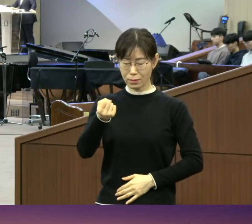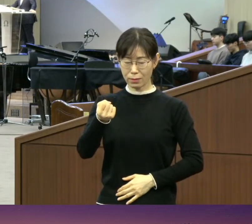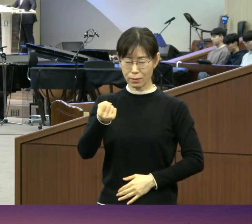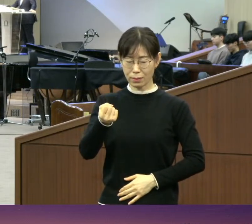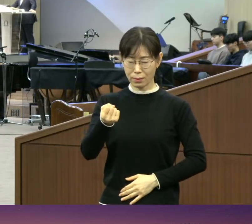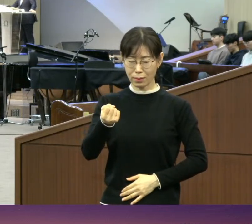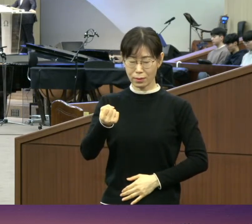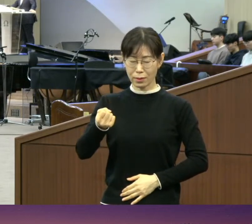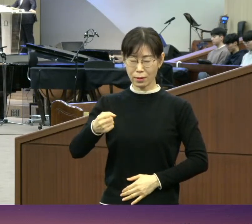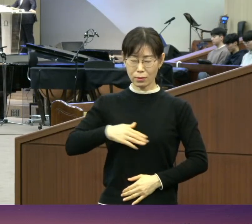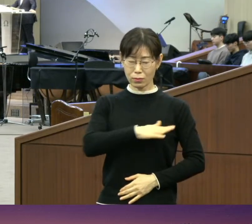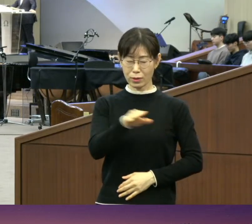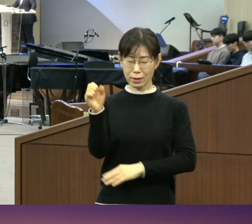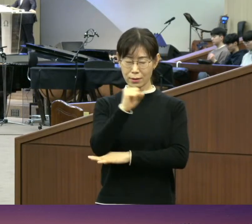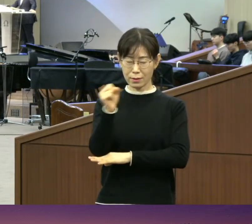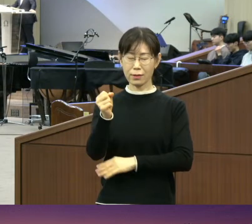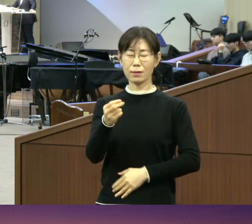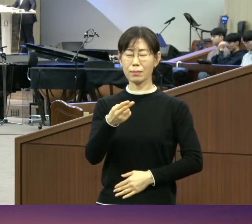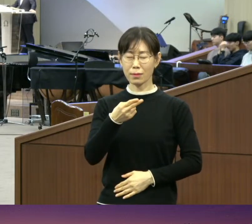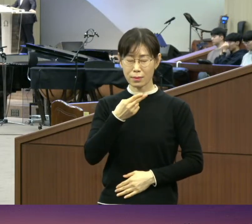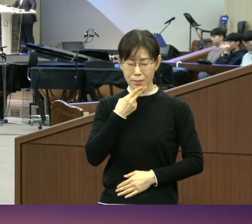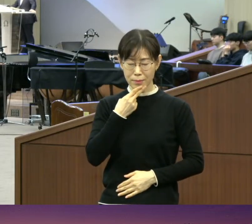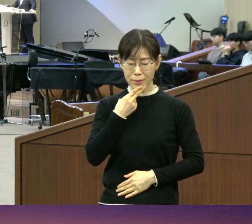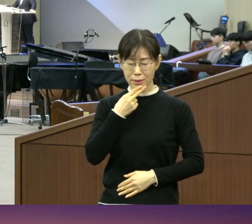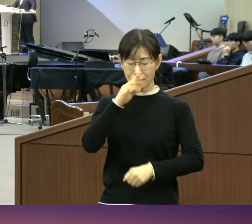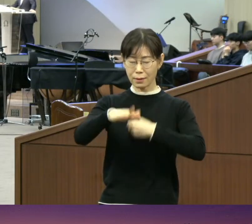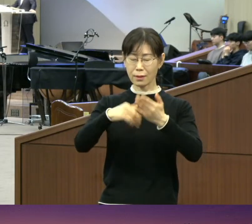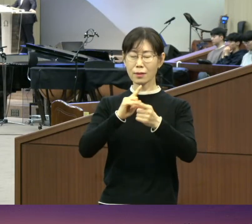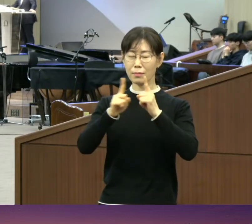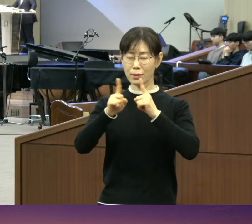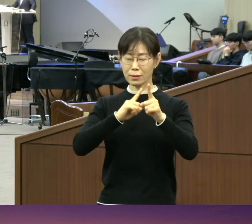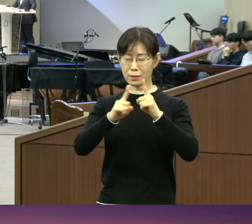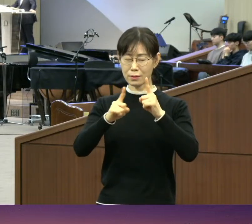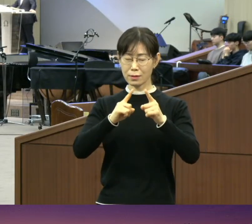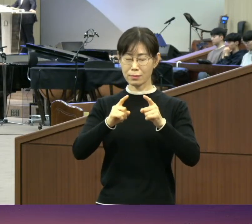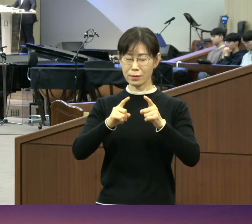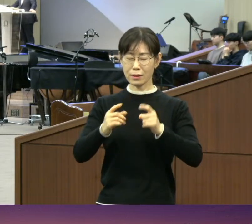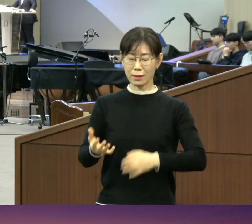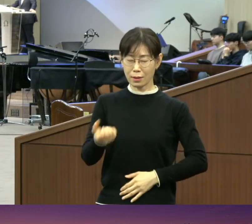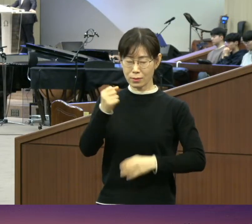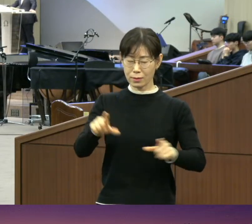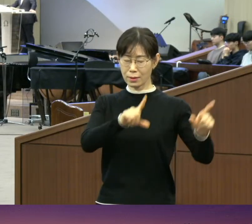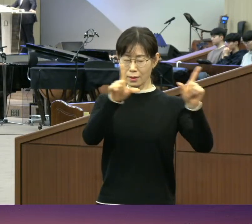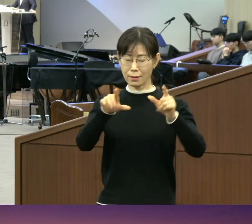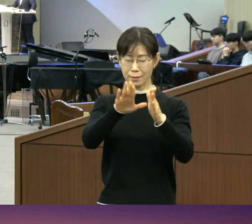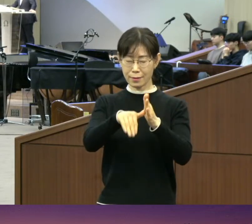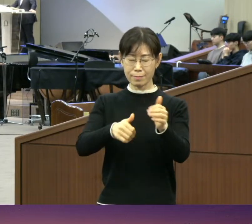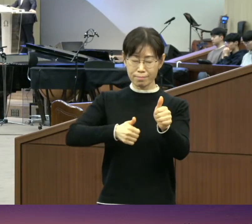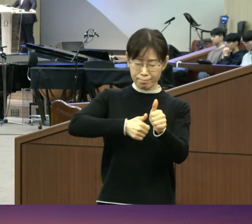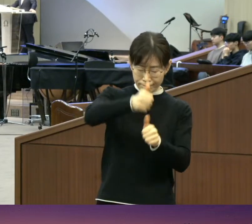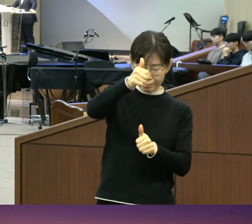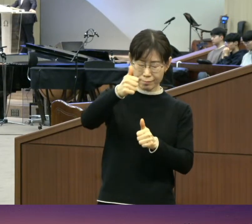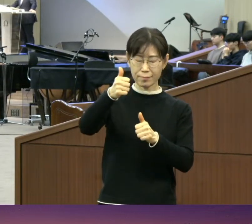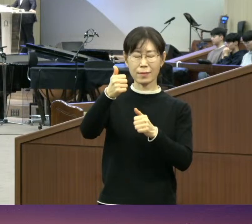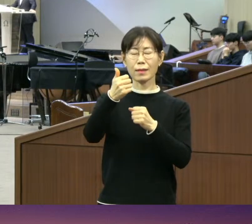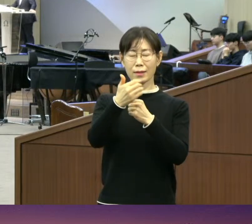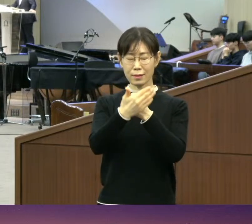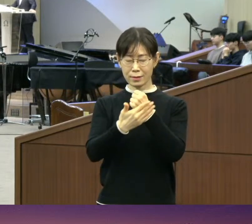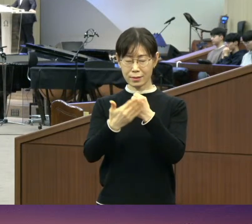더 우리가 흔들림이 없게 하여 주시고 그 말씀으로 살아가는 자들에게 승리케 해주시는 그 역사를